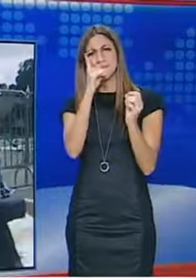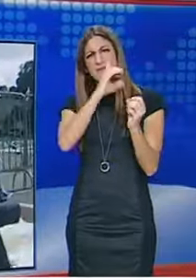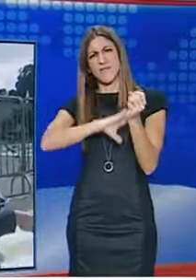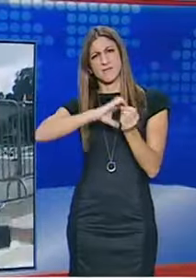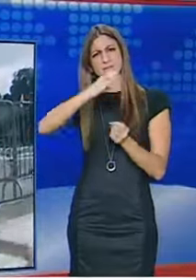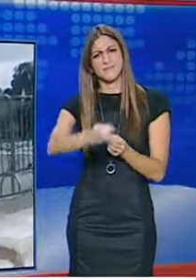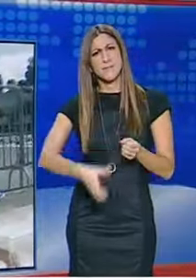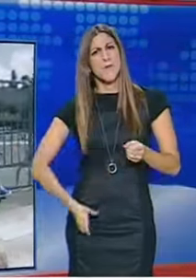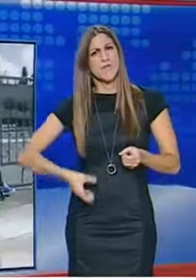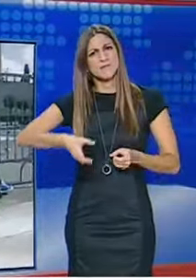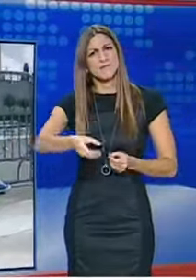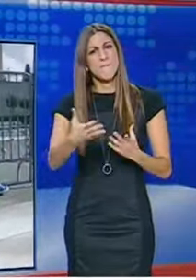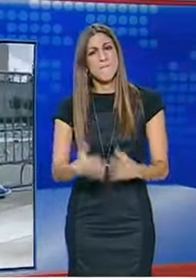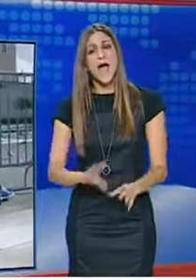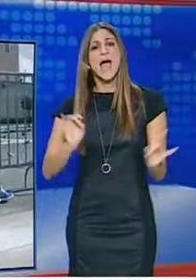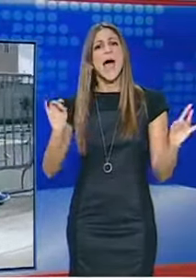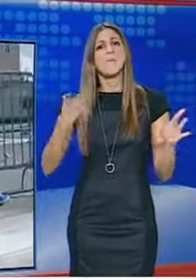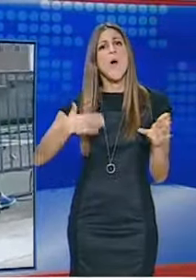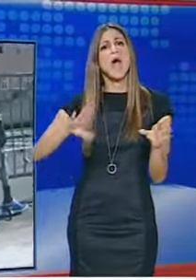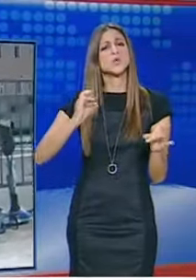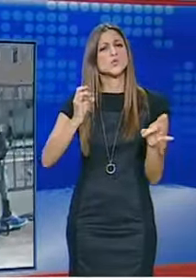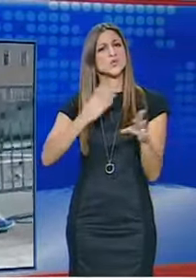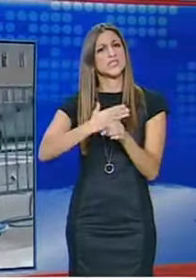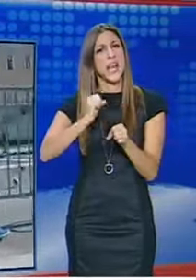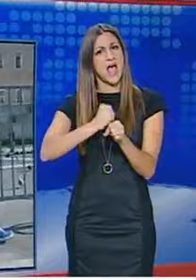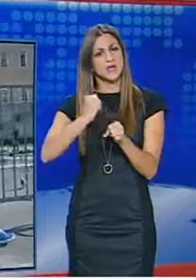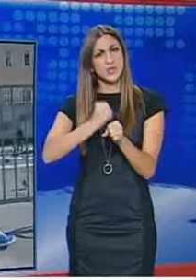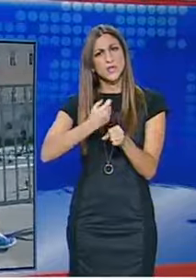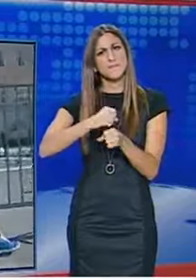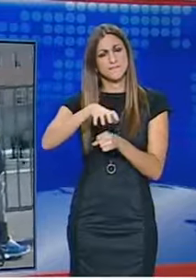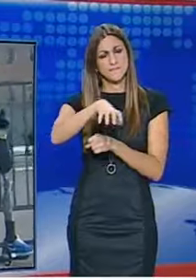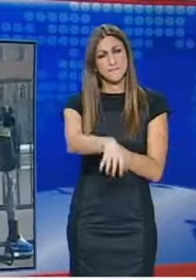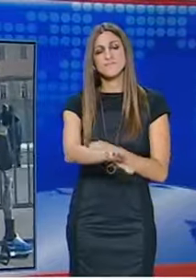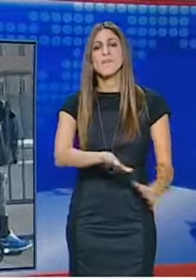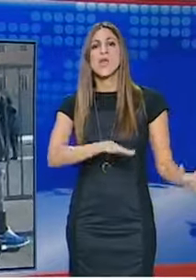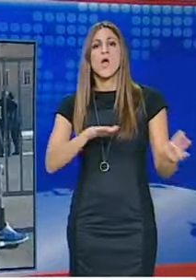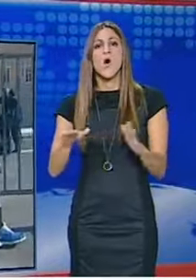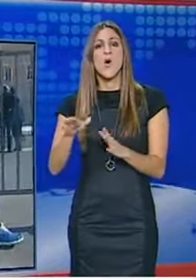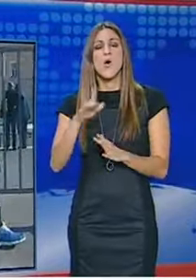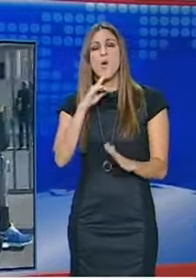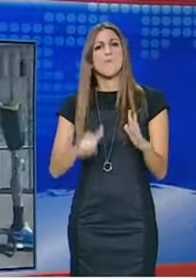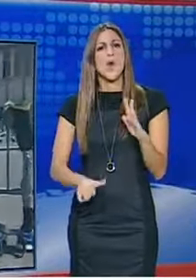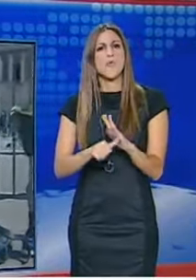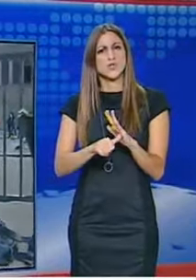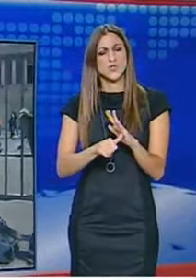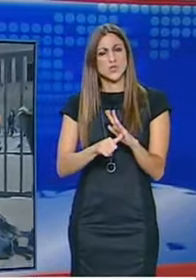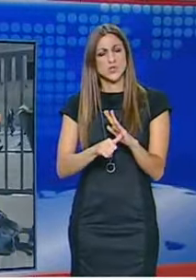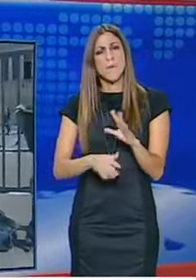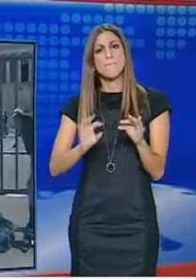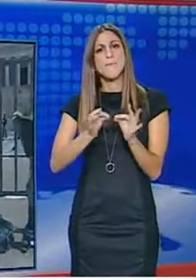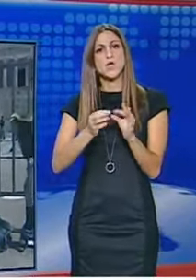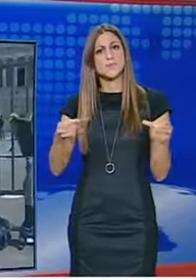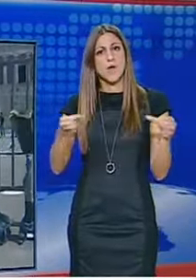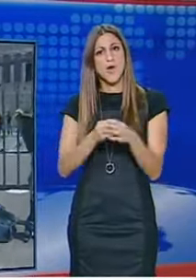σύνταγμα ο πρόεδρος της παγκόσμιας οργάνωσης για την αναπηρία συναντήθηκε με τον υπουργό οικονομικών γιάννη στουρνάρα χωρίς ωστόσο να λάβει τις